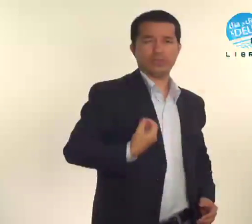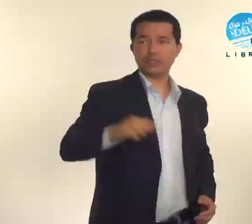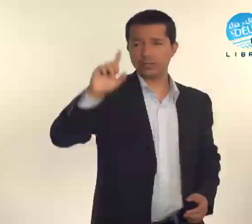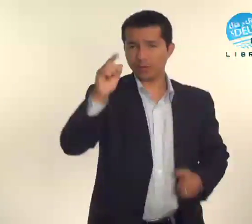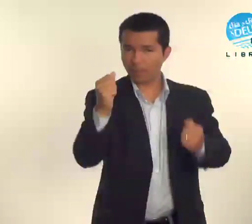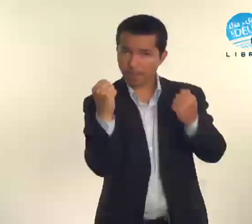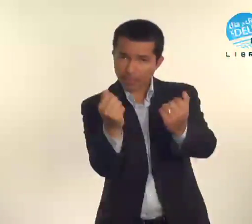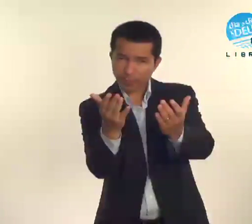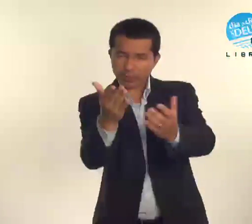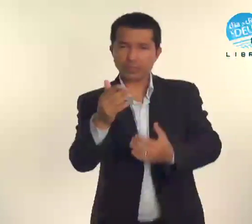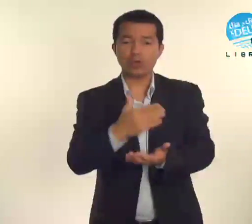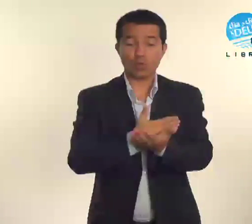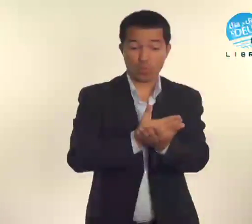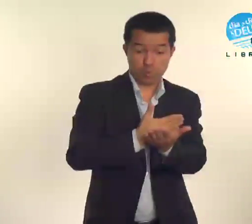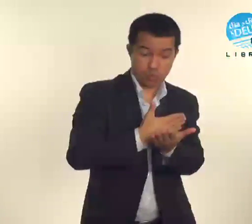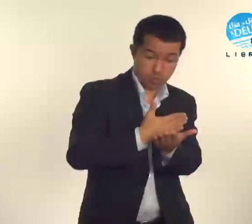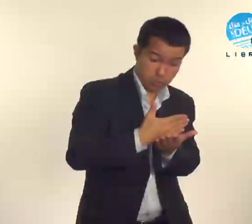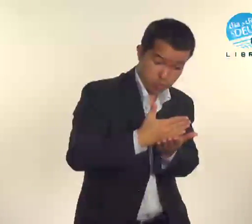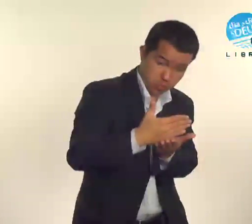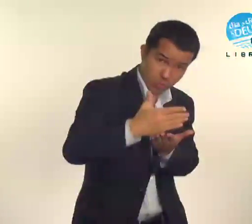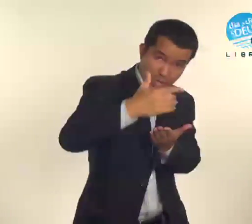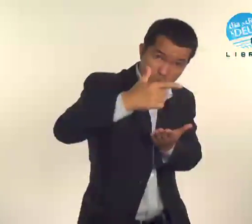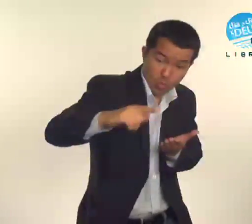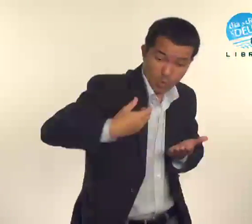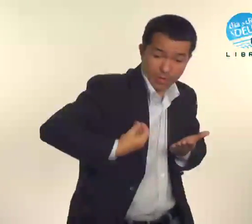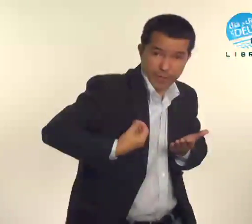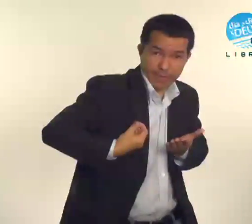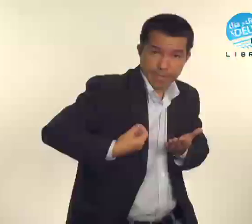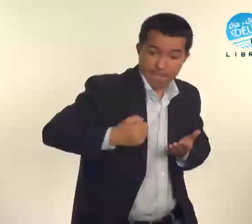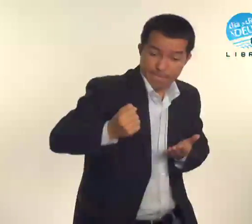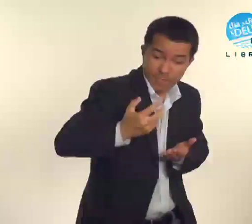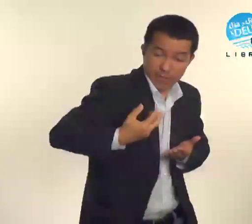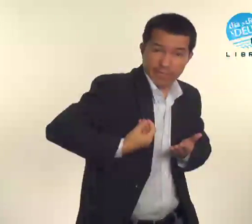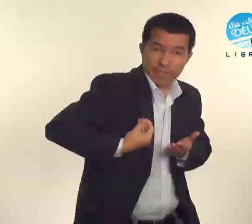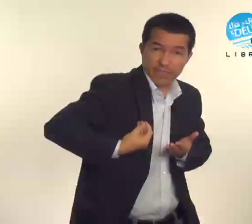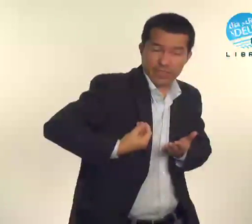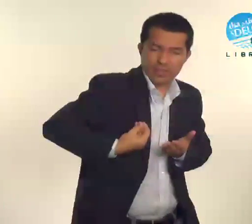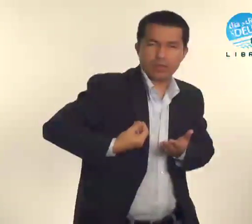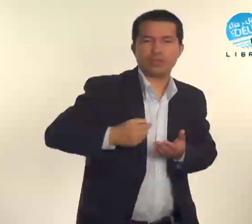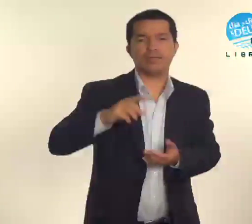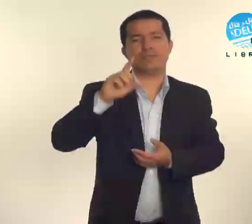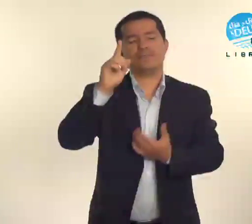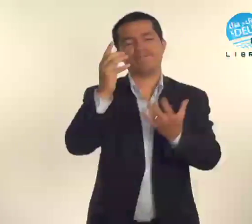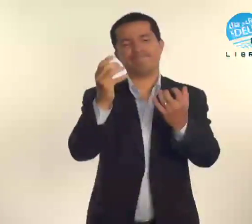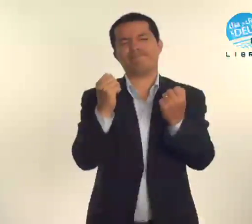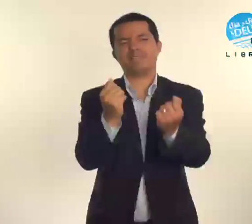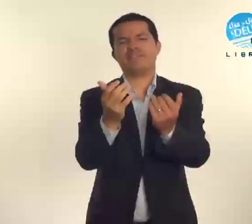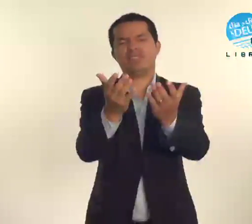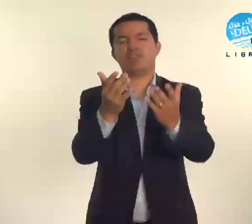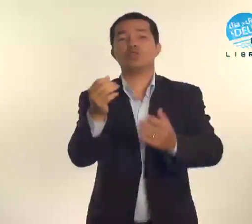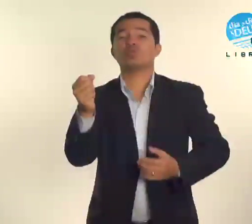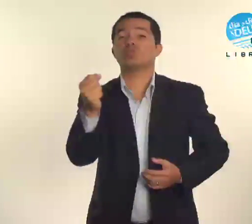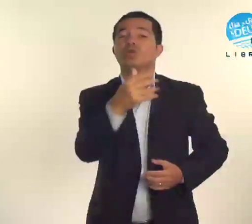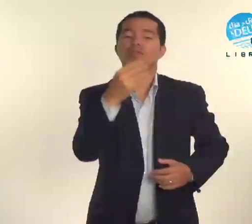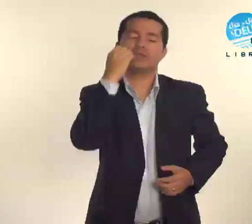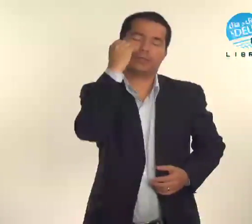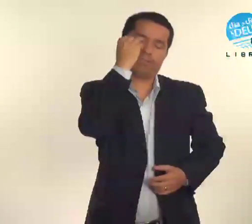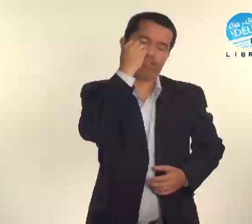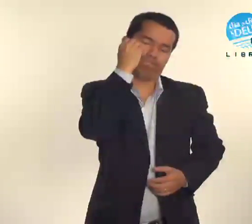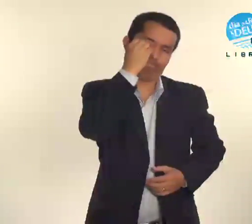de começar, dado aquele lugar onde você estava, numa nova vertente, numa nova visão.